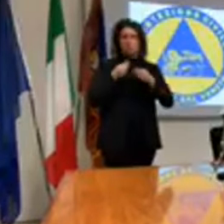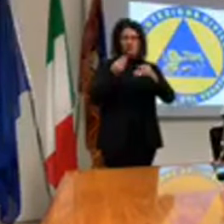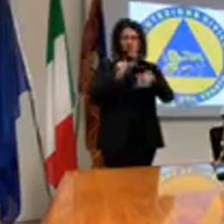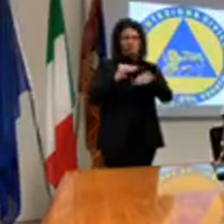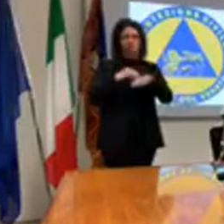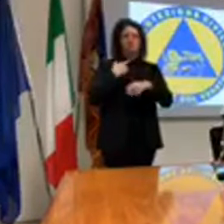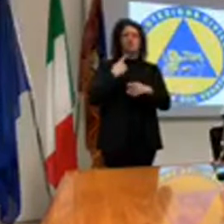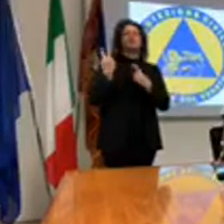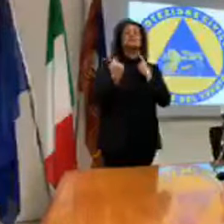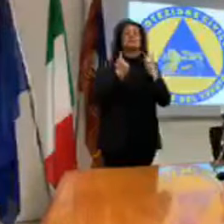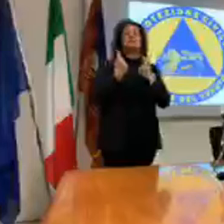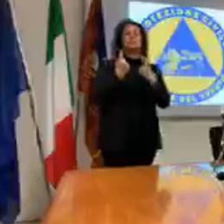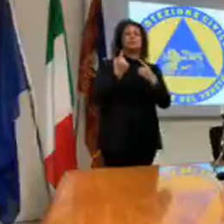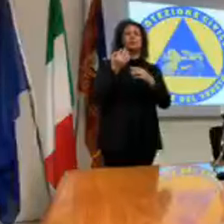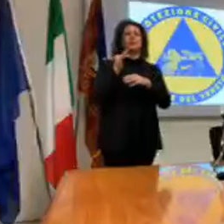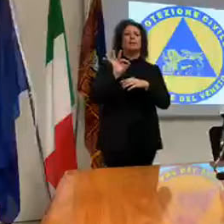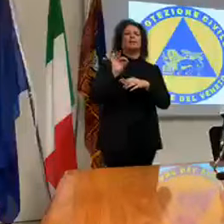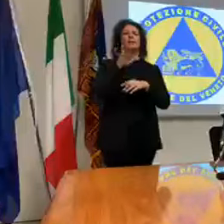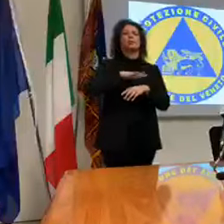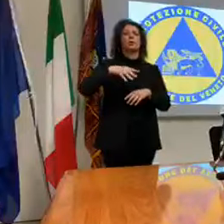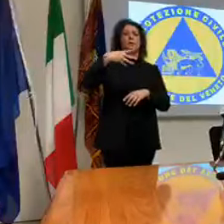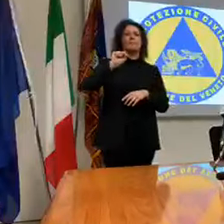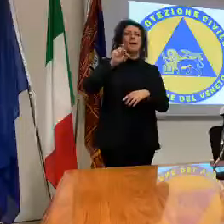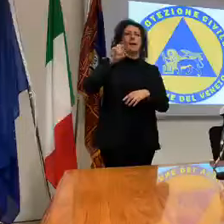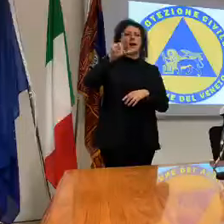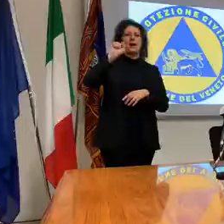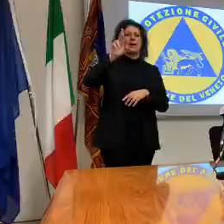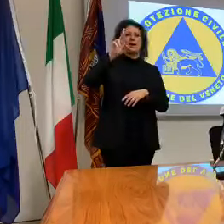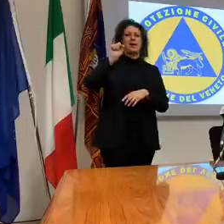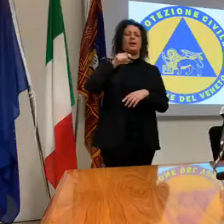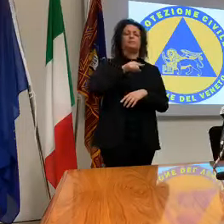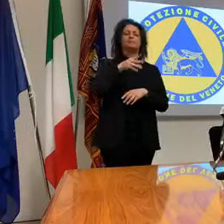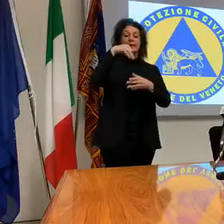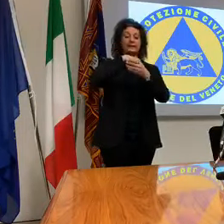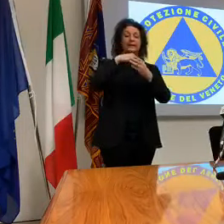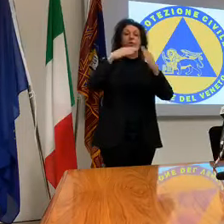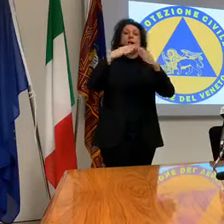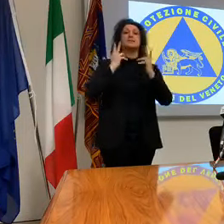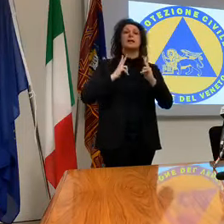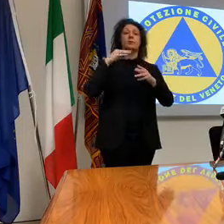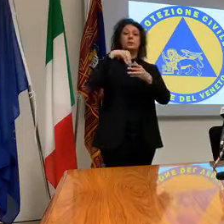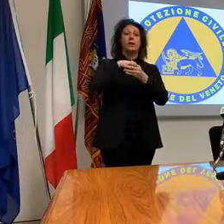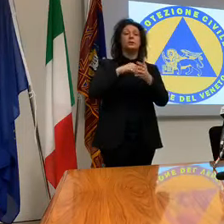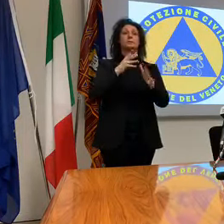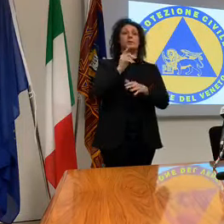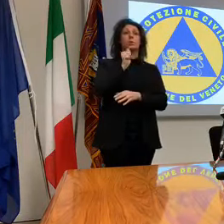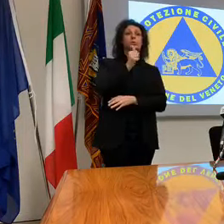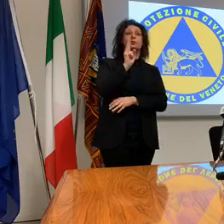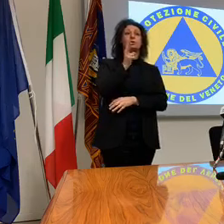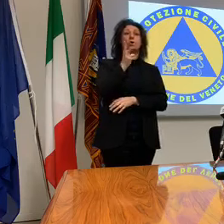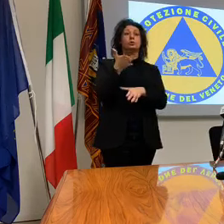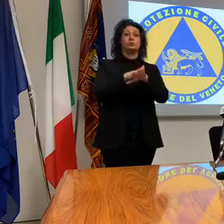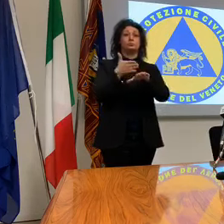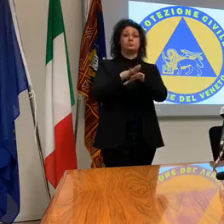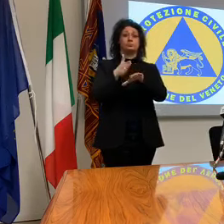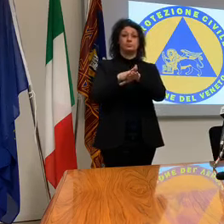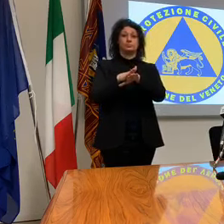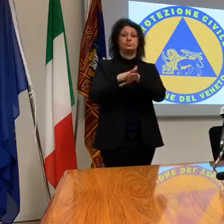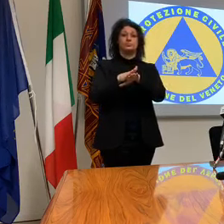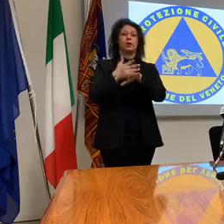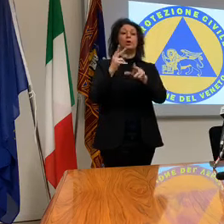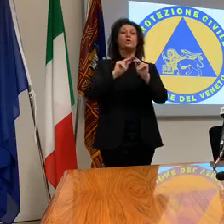Marlara, ha avuto al suo interno, mi sembra, 11 o 12 decessi su una struttura che avrà 60-70 degenti.